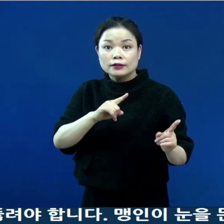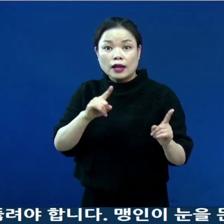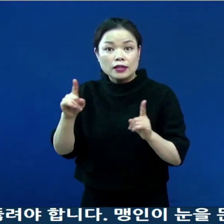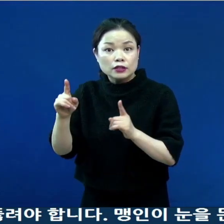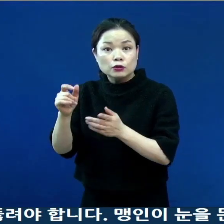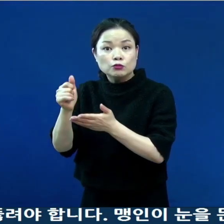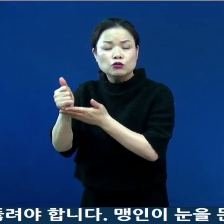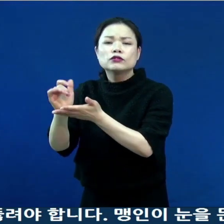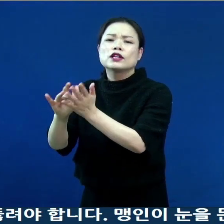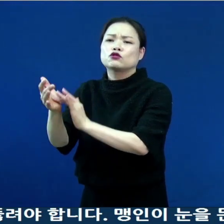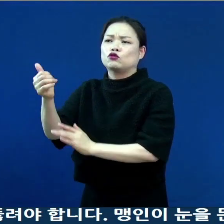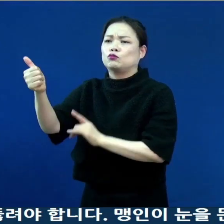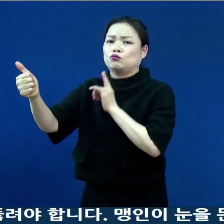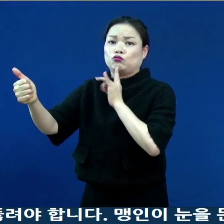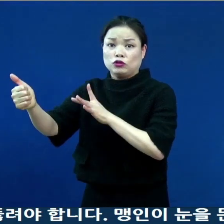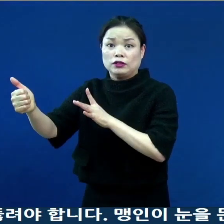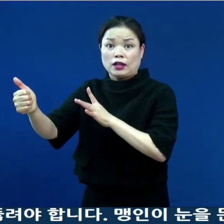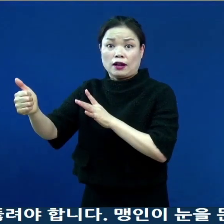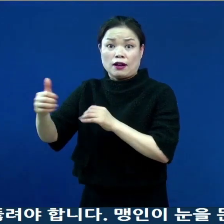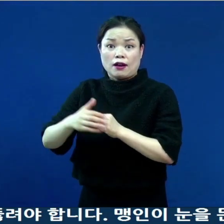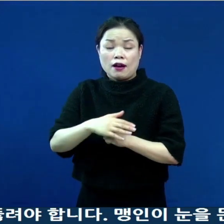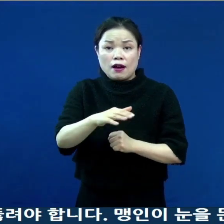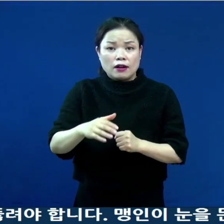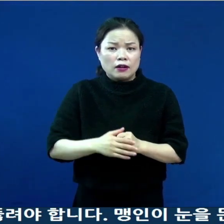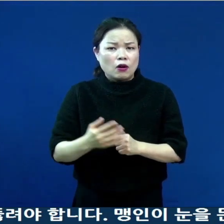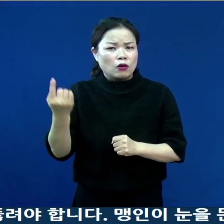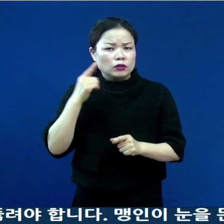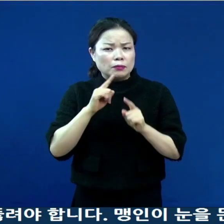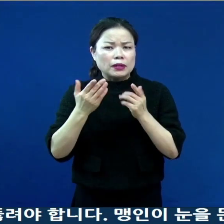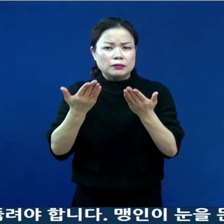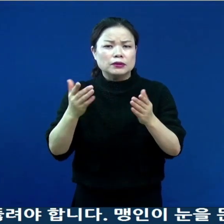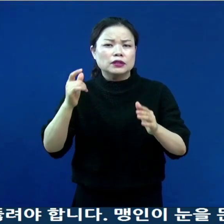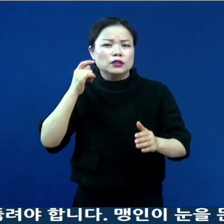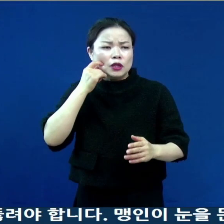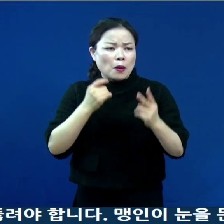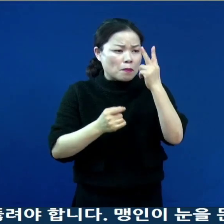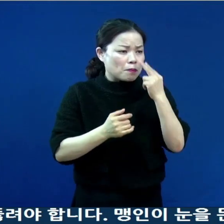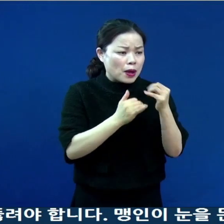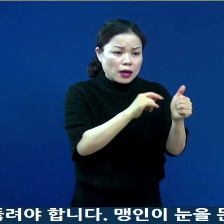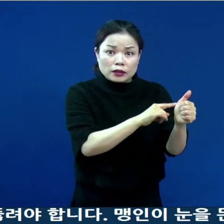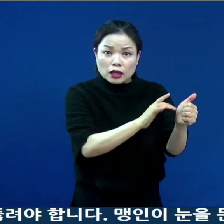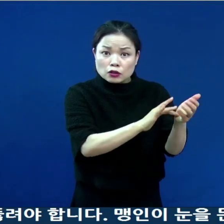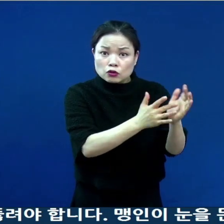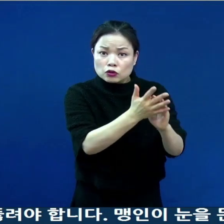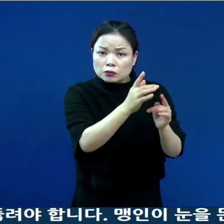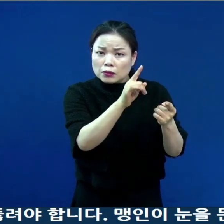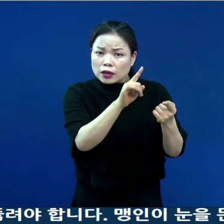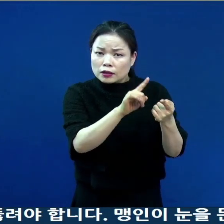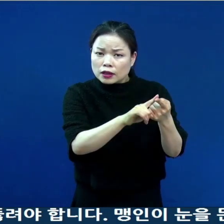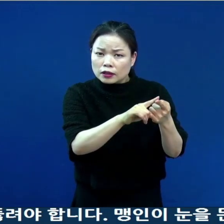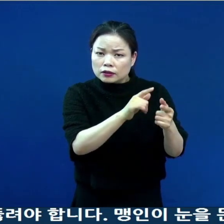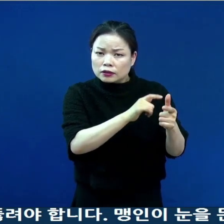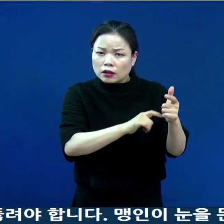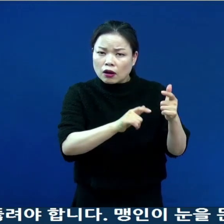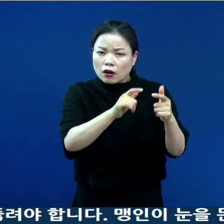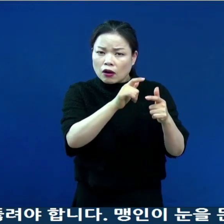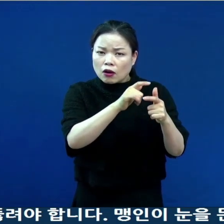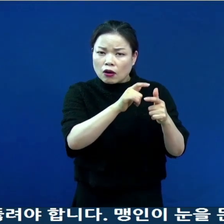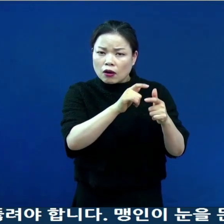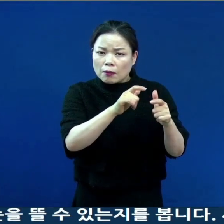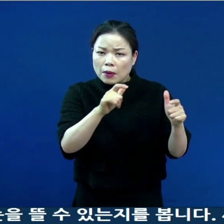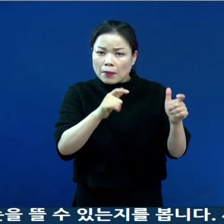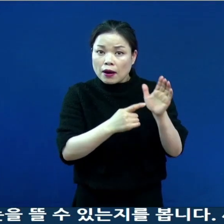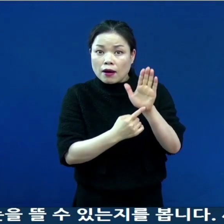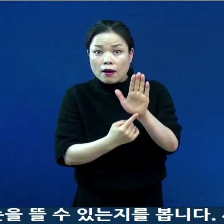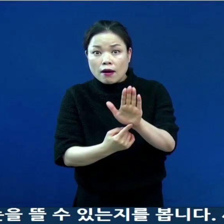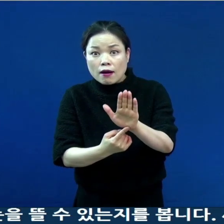분은 예수다. 어저께는 다루지 못했지만 이 맹인이 예수님에 대한 이해가 점차적으로 발전하는 게 나타납니다.